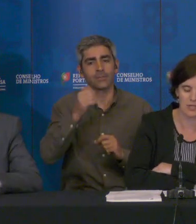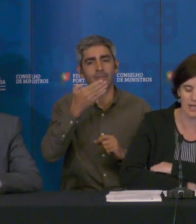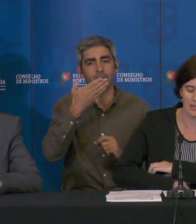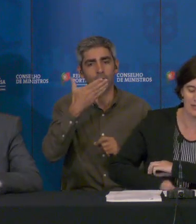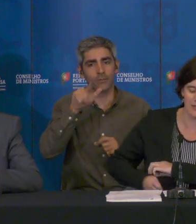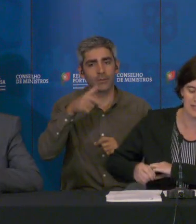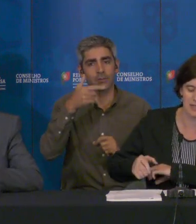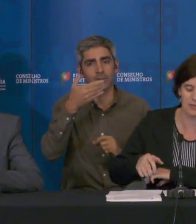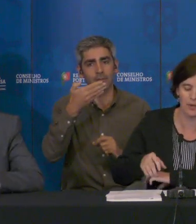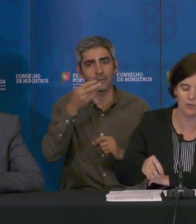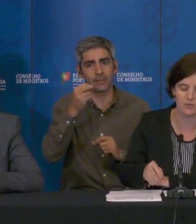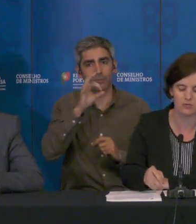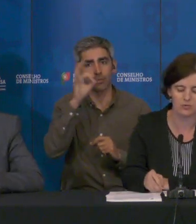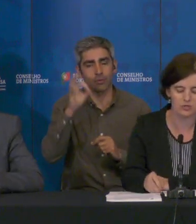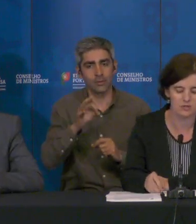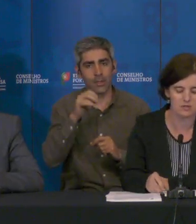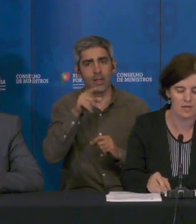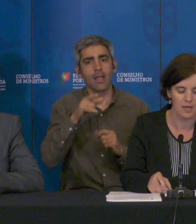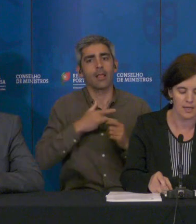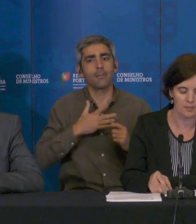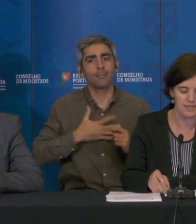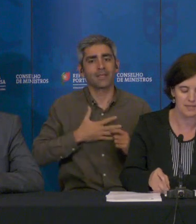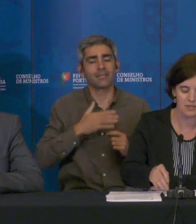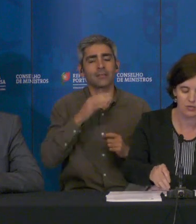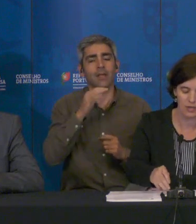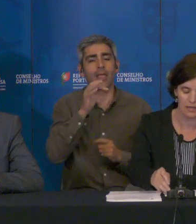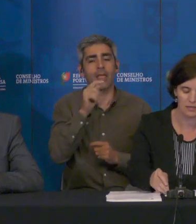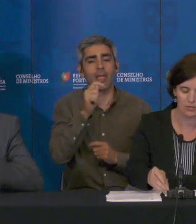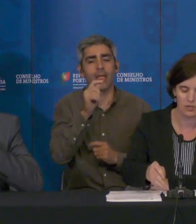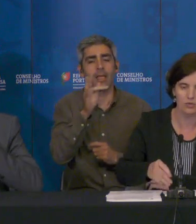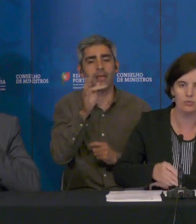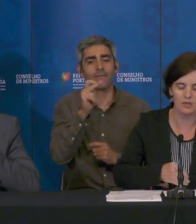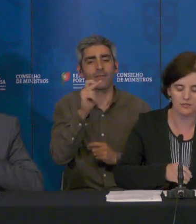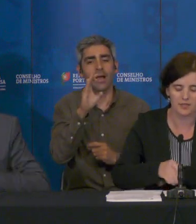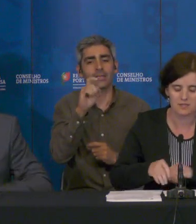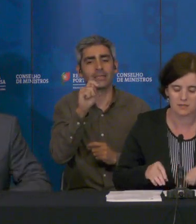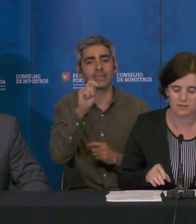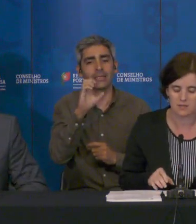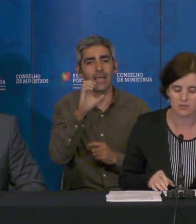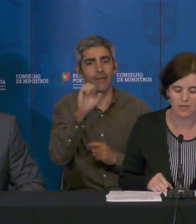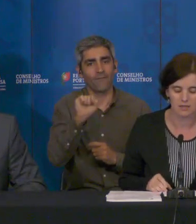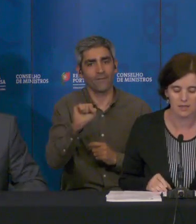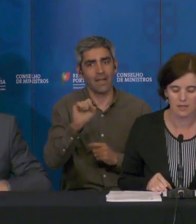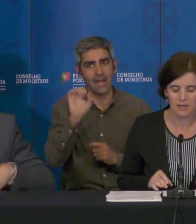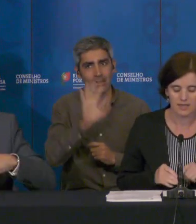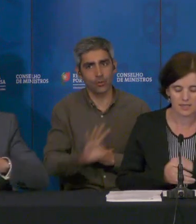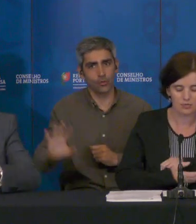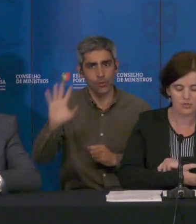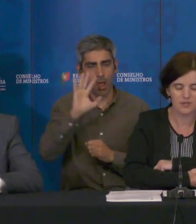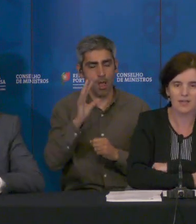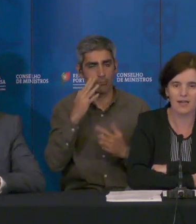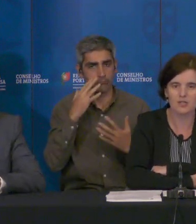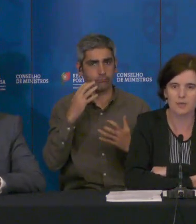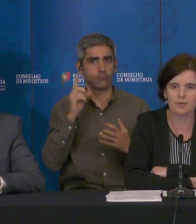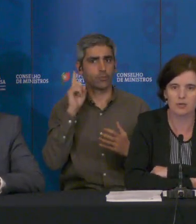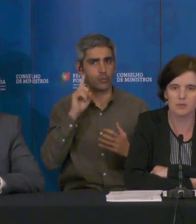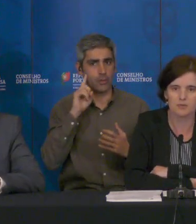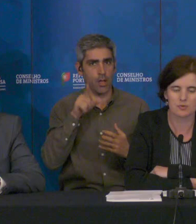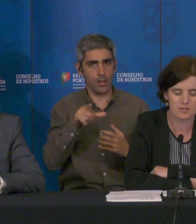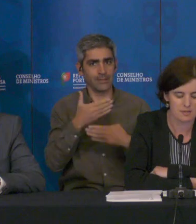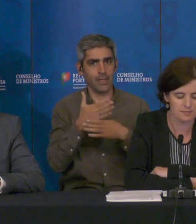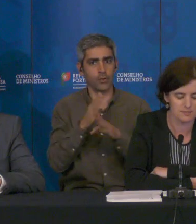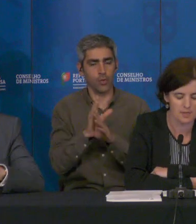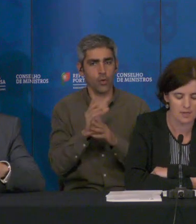capital social da EFASEC Power Solutions, empresa nacional que constitui uma referência internacional em setores vitais para a